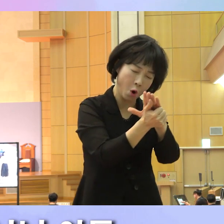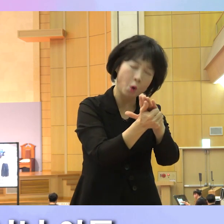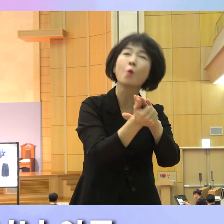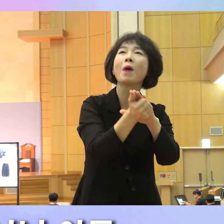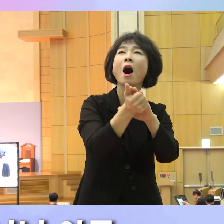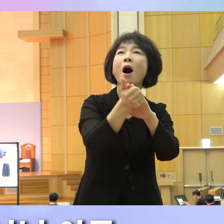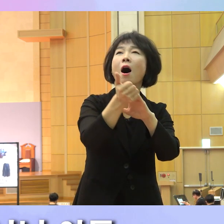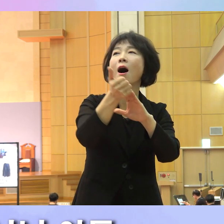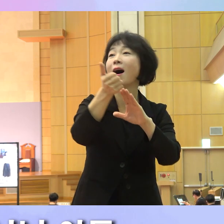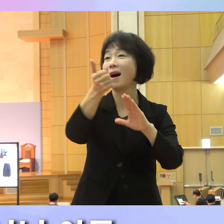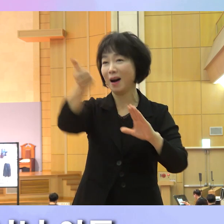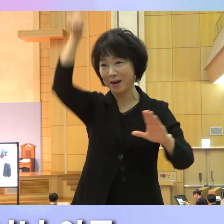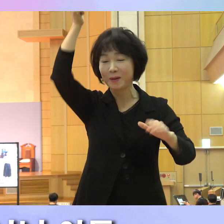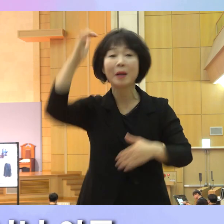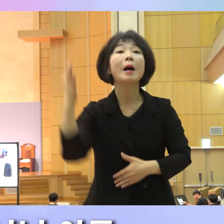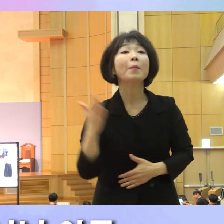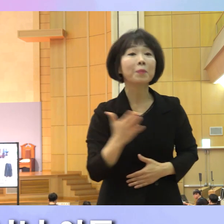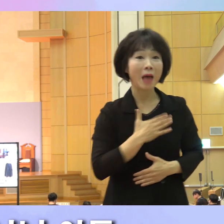소망,